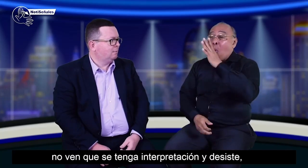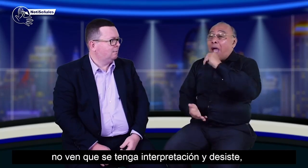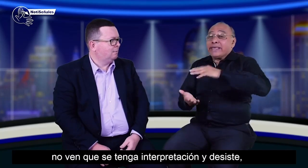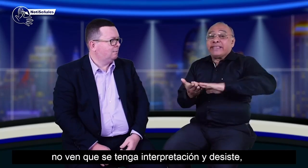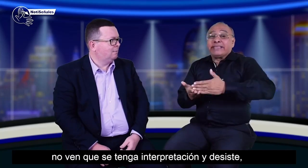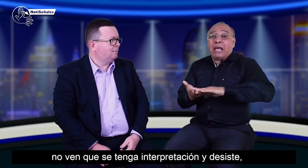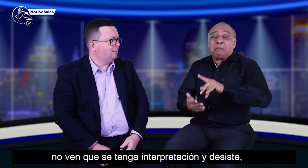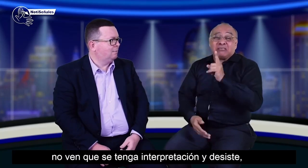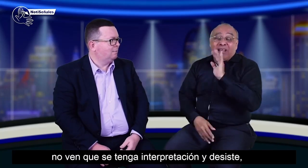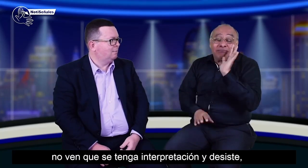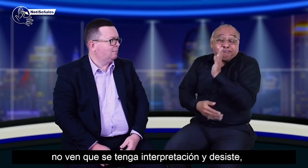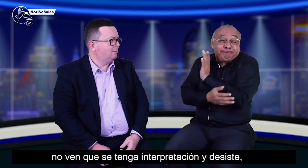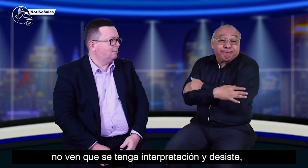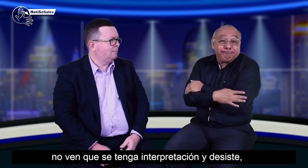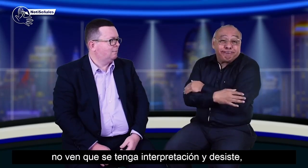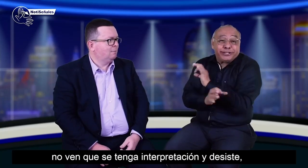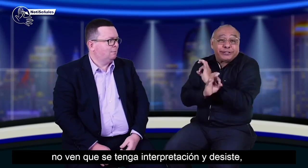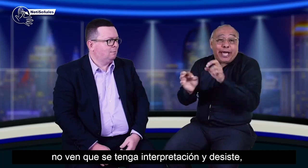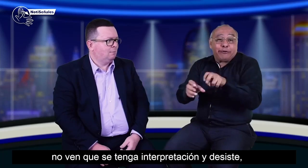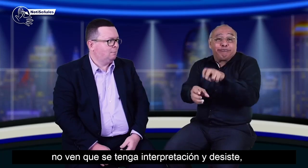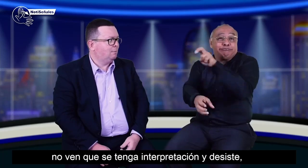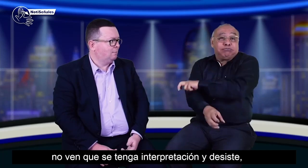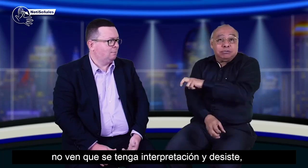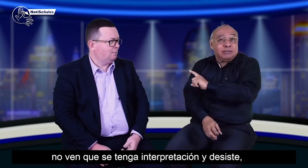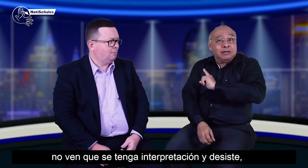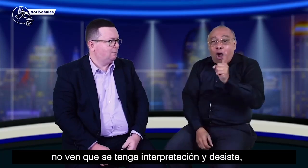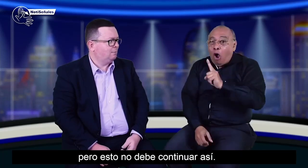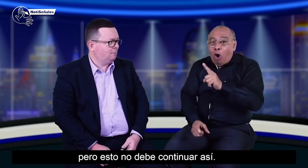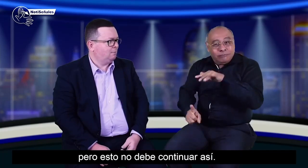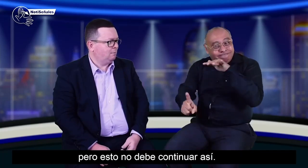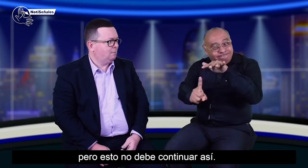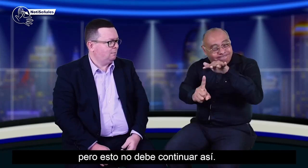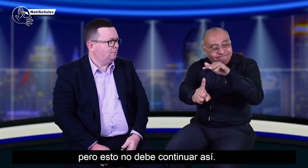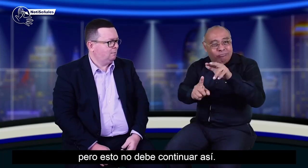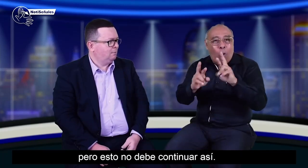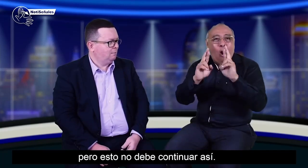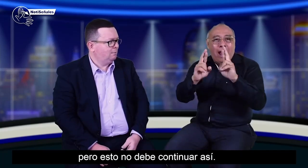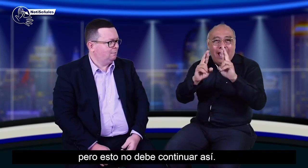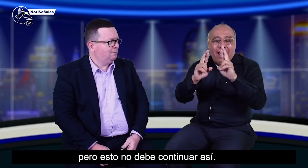no ven que se tenga interpretación y desisten. Pero esto no debe continuar así.